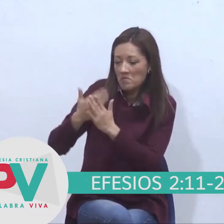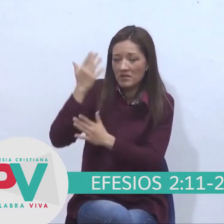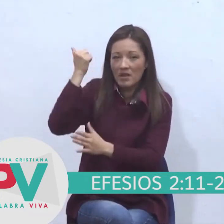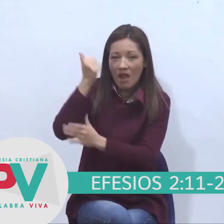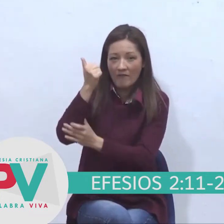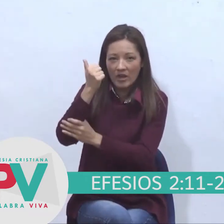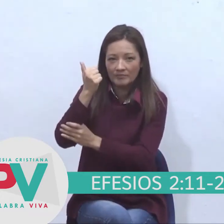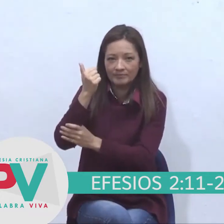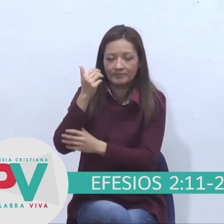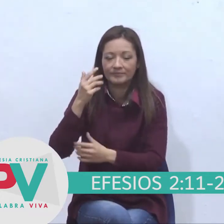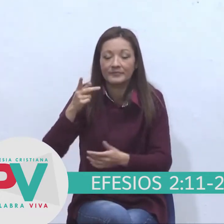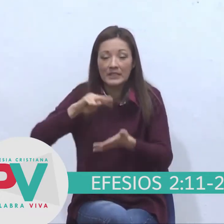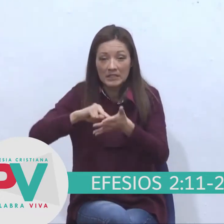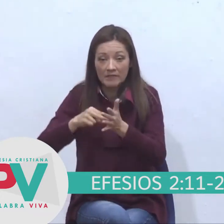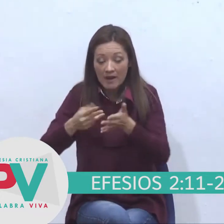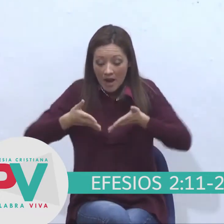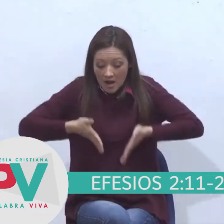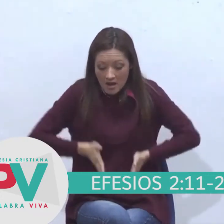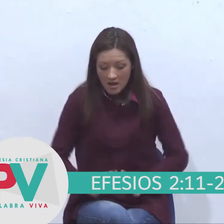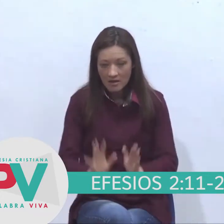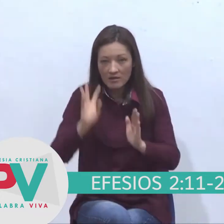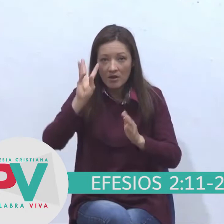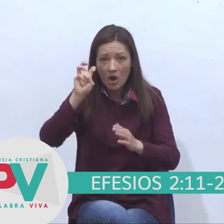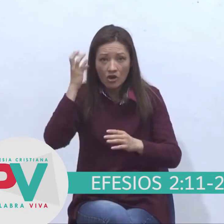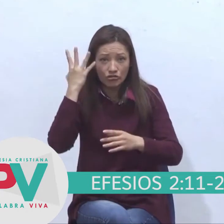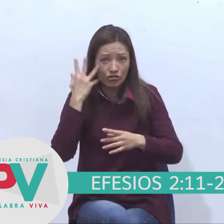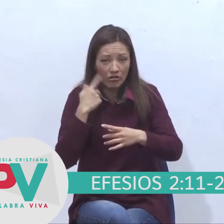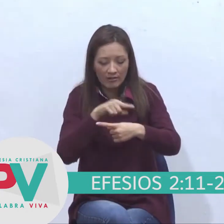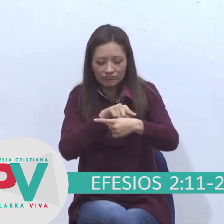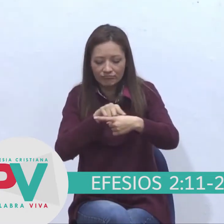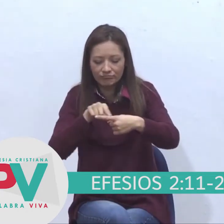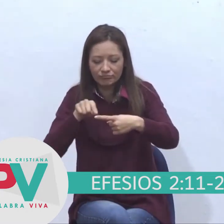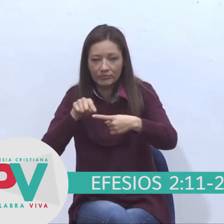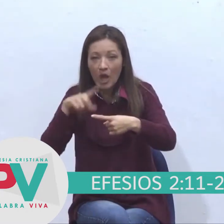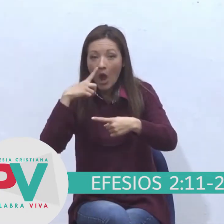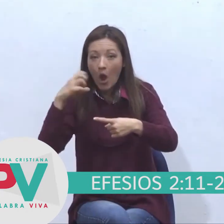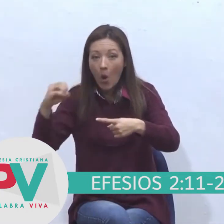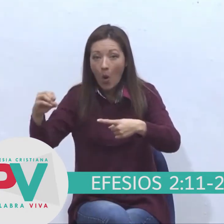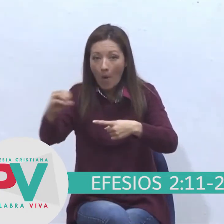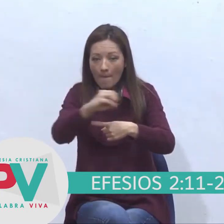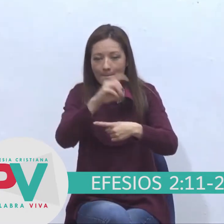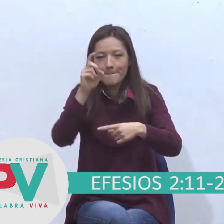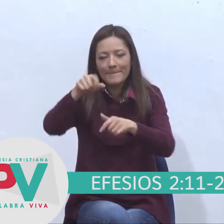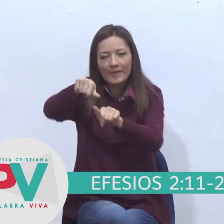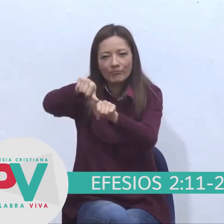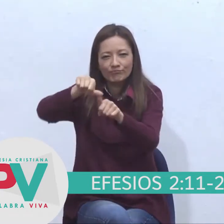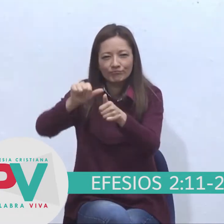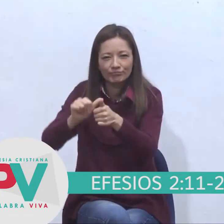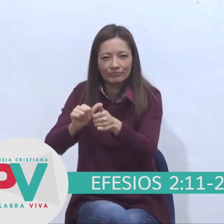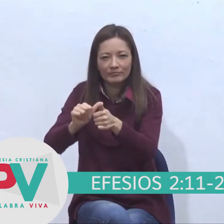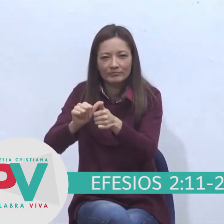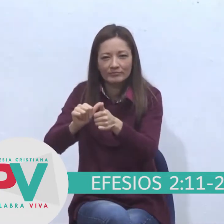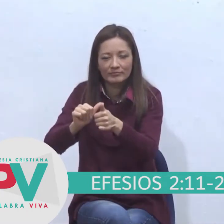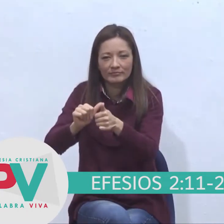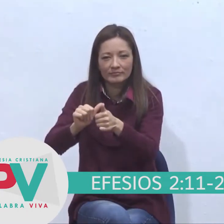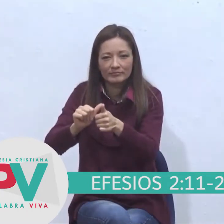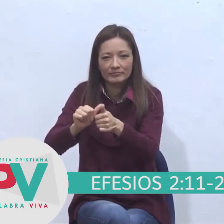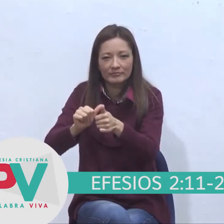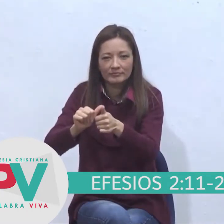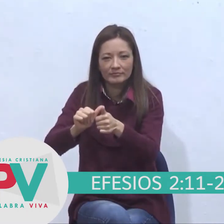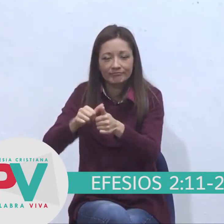día, es decir, después de haber nacido, al octavo día los varones deben ser circuncidados en su prepucio.